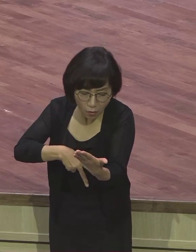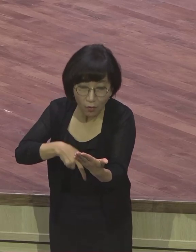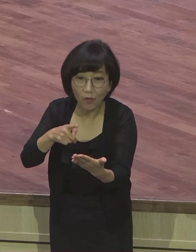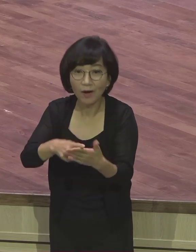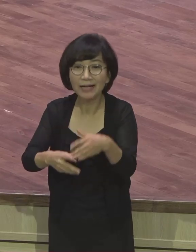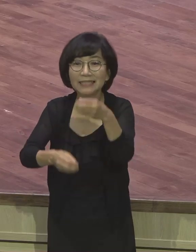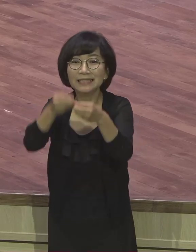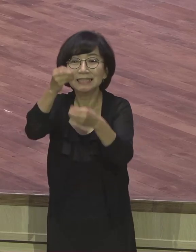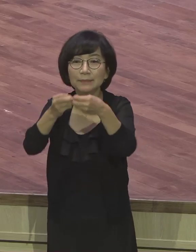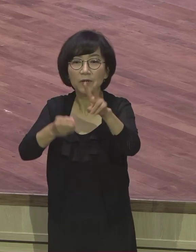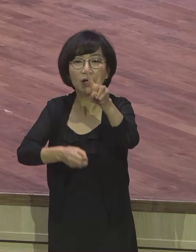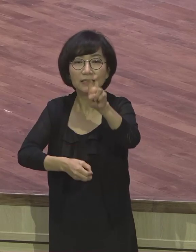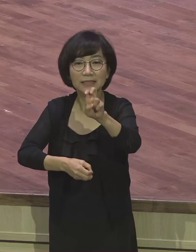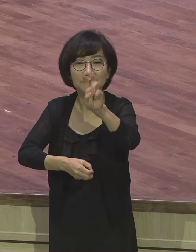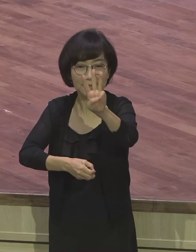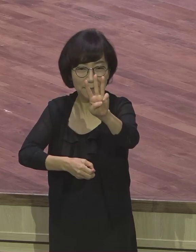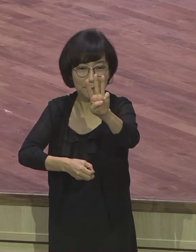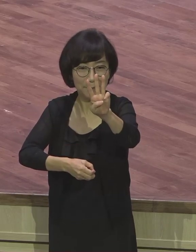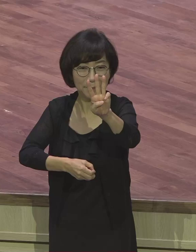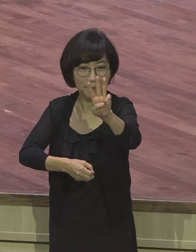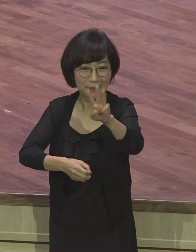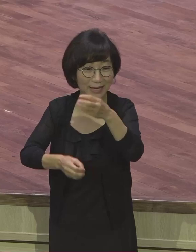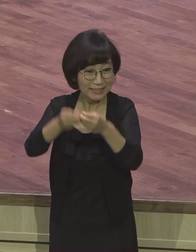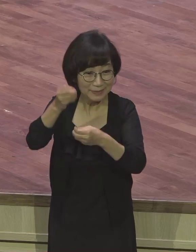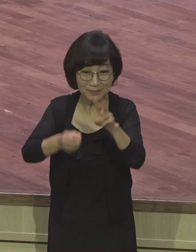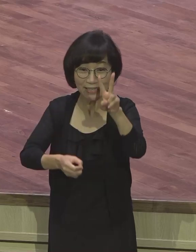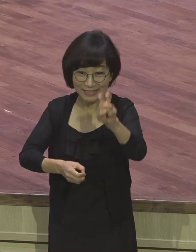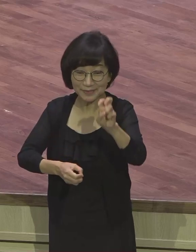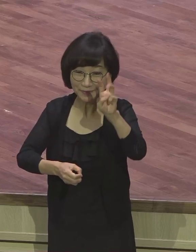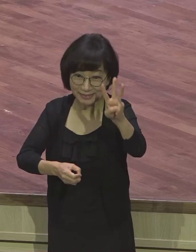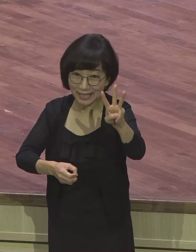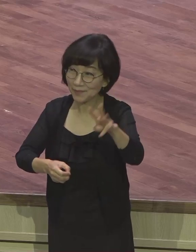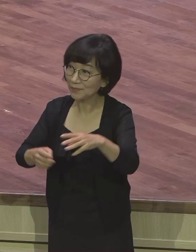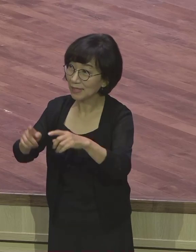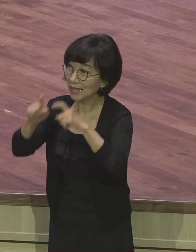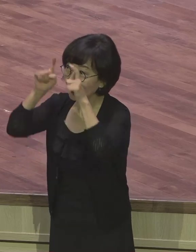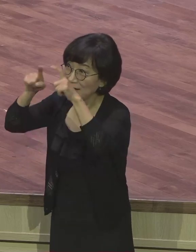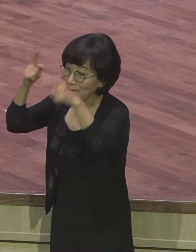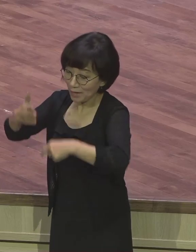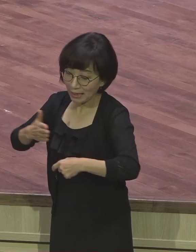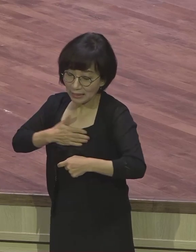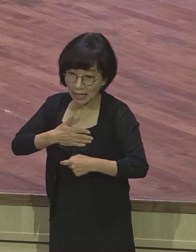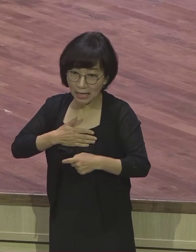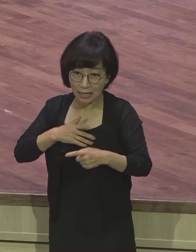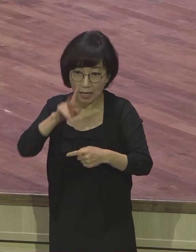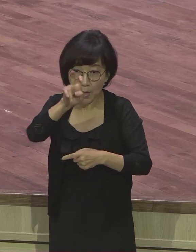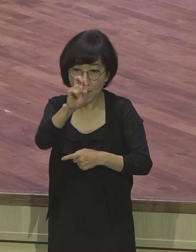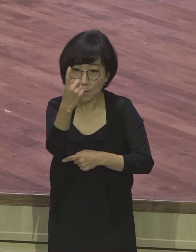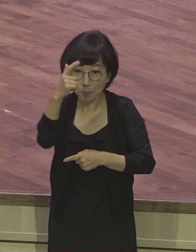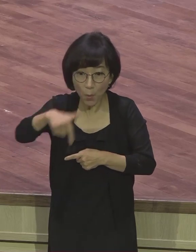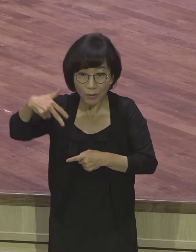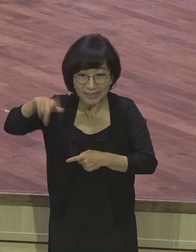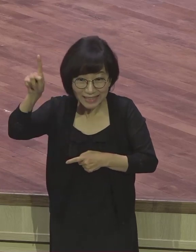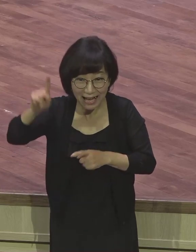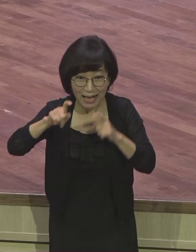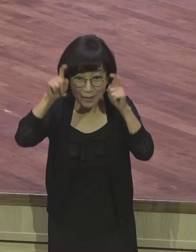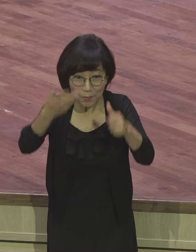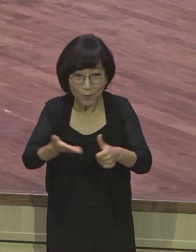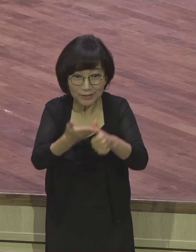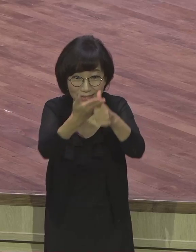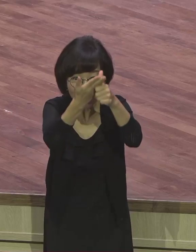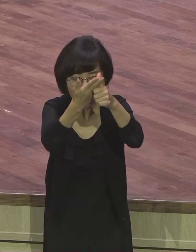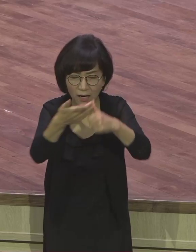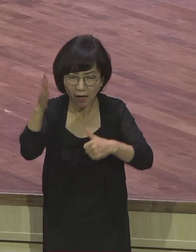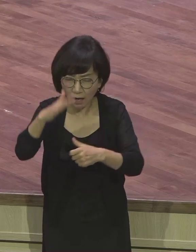본문이 뭐냐, 10편 23편을 짠 거예요. 10편 23편 여호와는 목자시니 내게 부족함이 없으리로다. 이건데